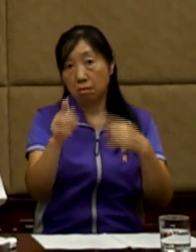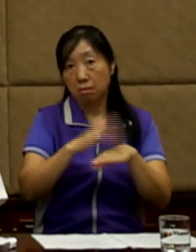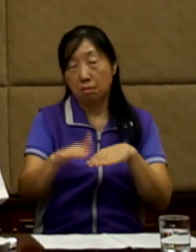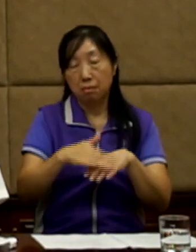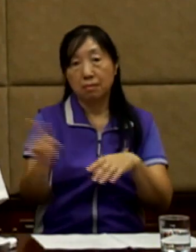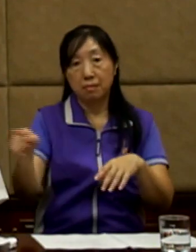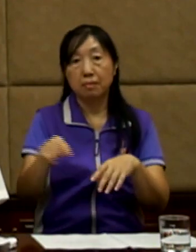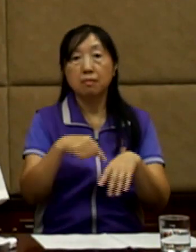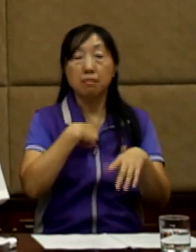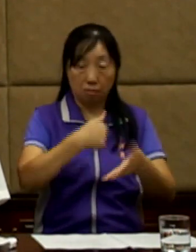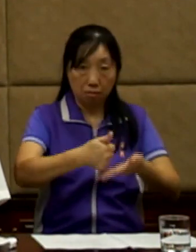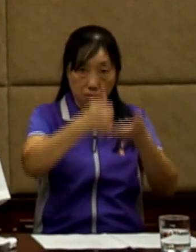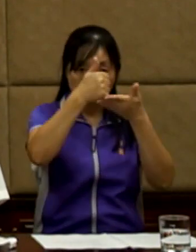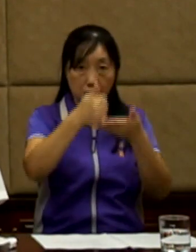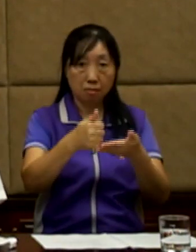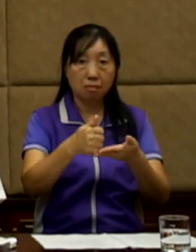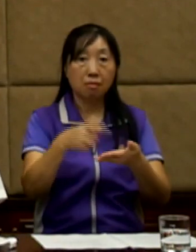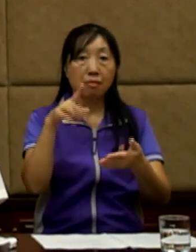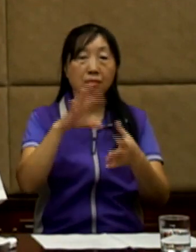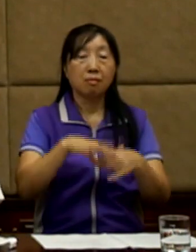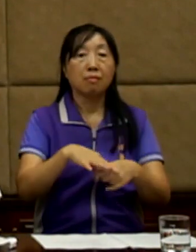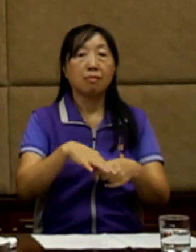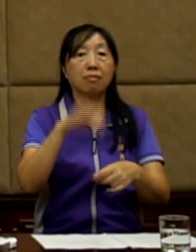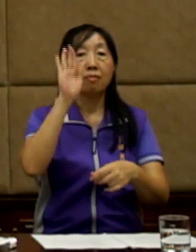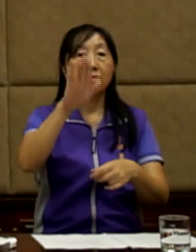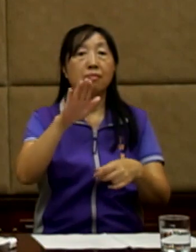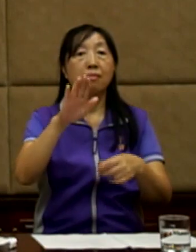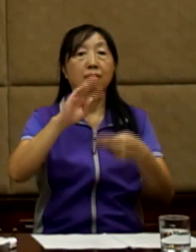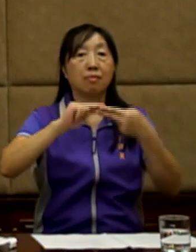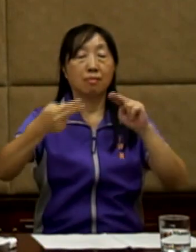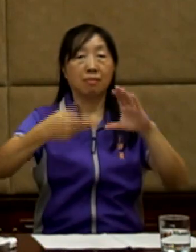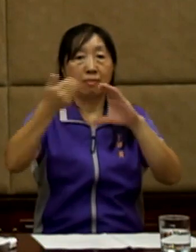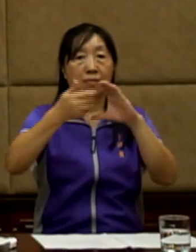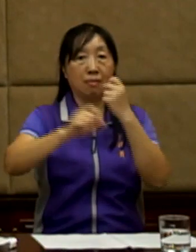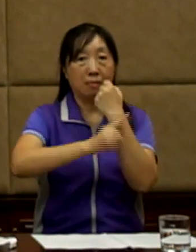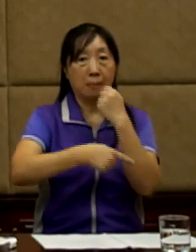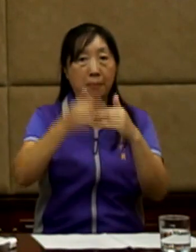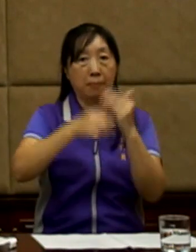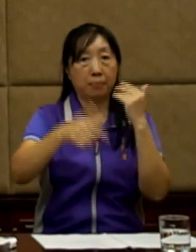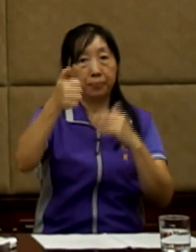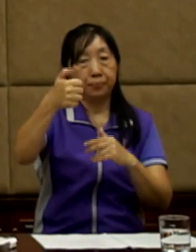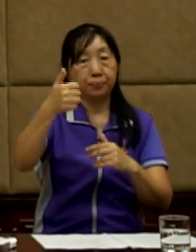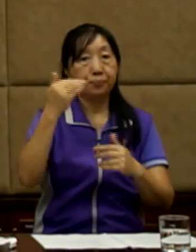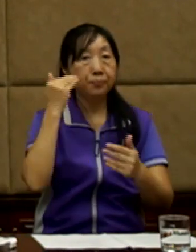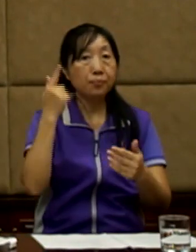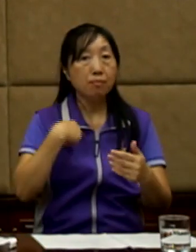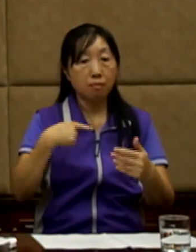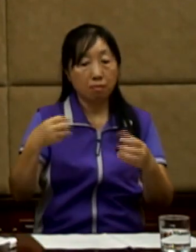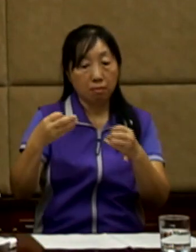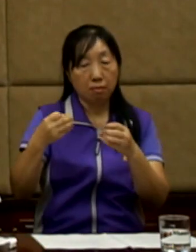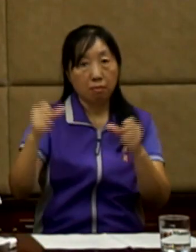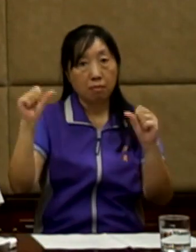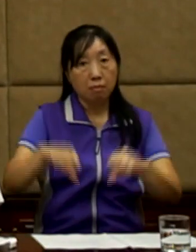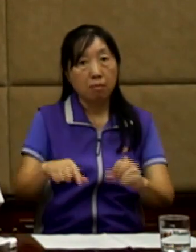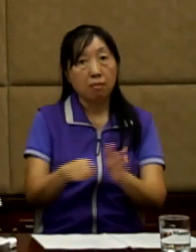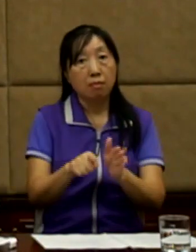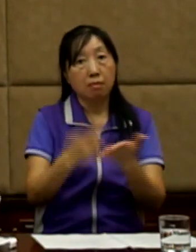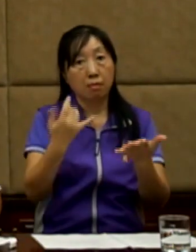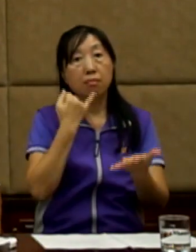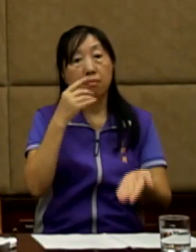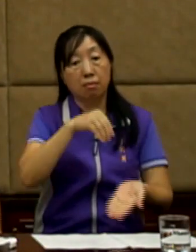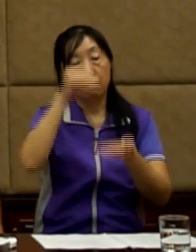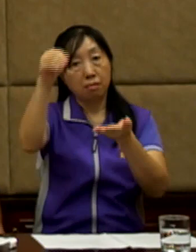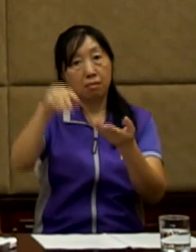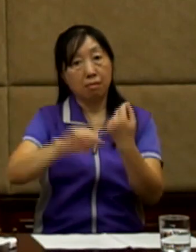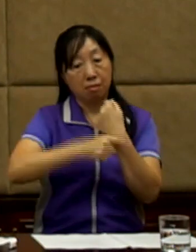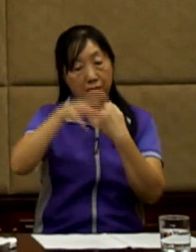个55条，现在有广法55条里面，你假使那个条组不成，就可以去那个啊，对，提出民事诉讼